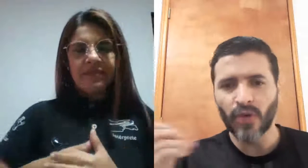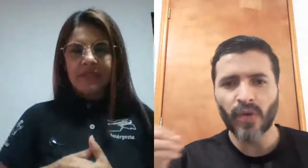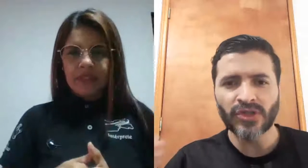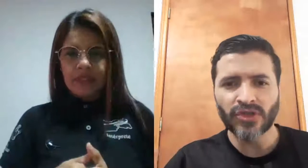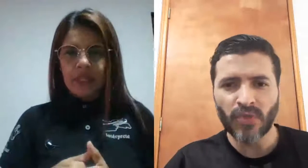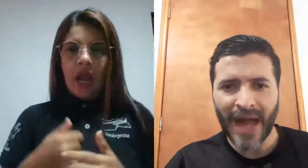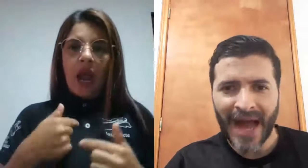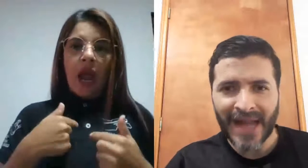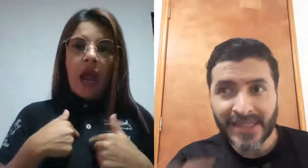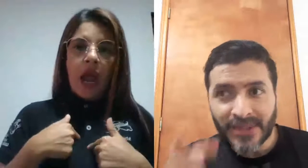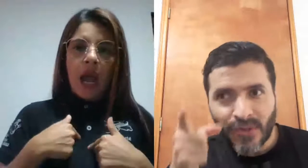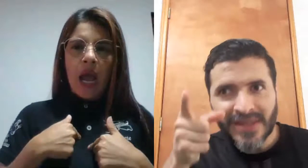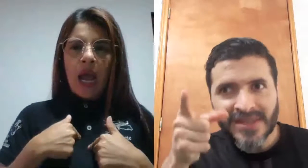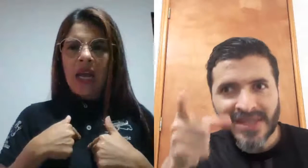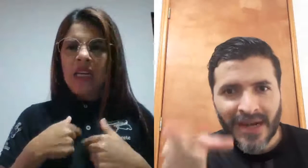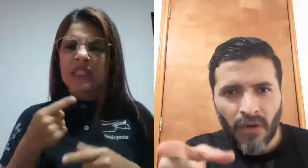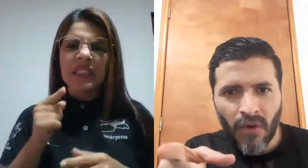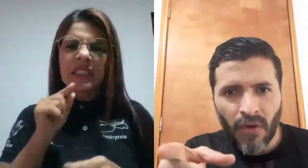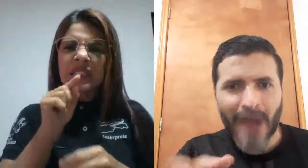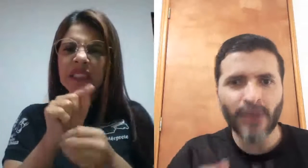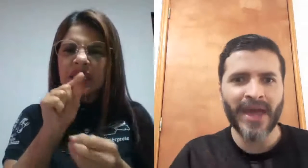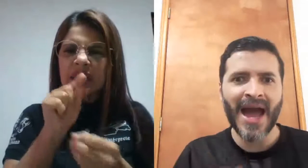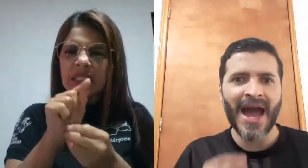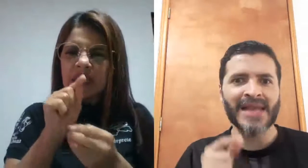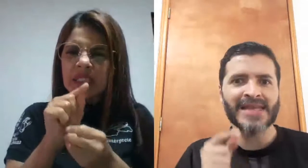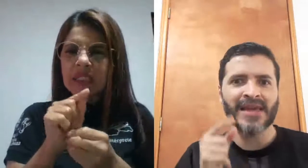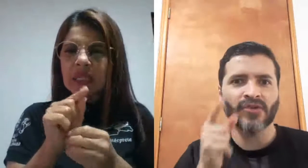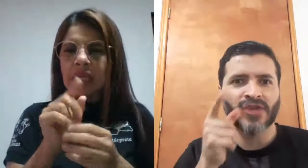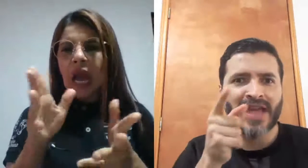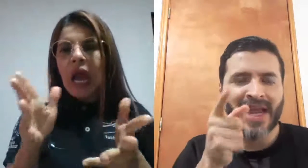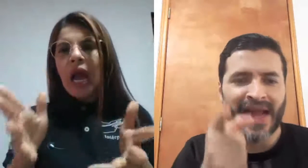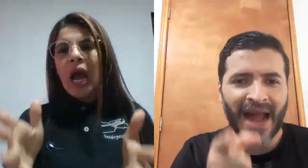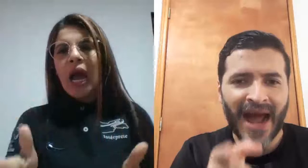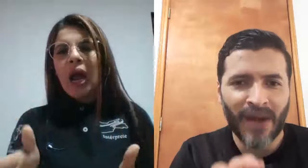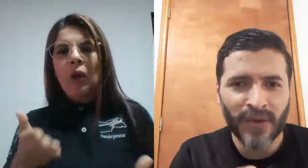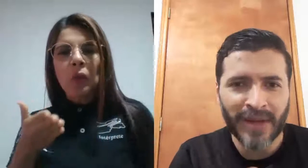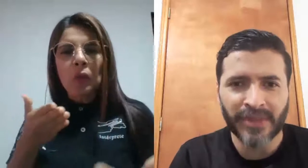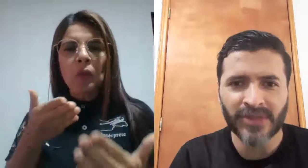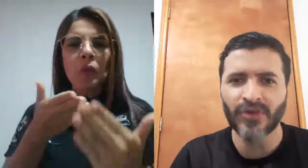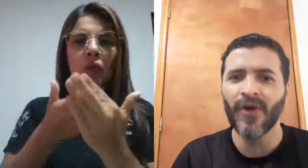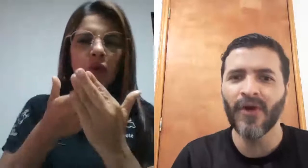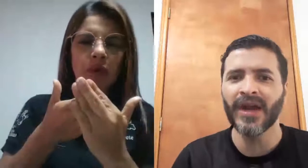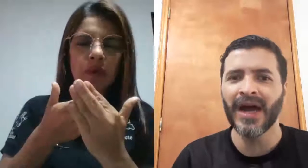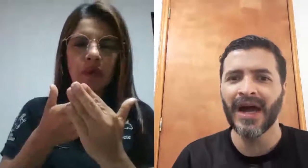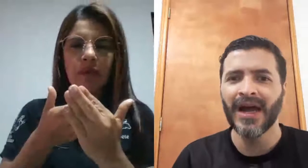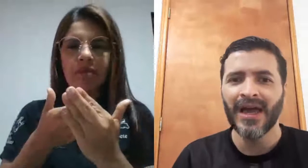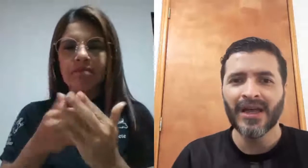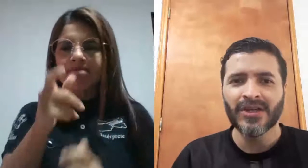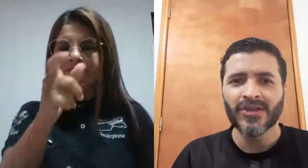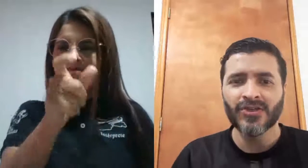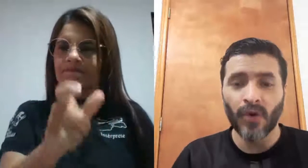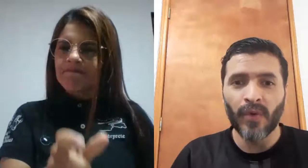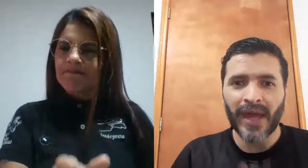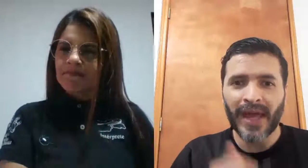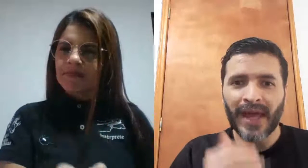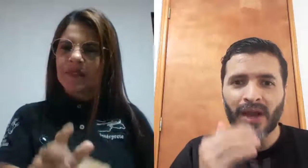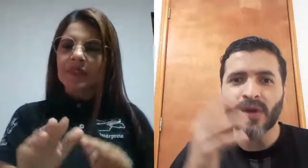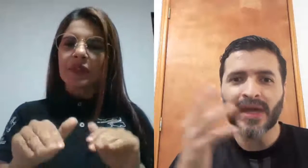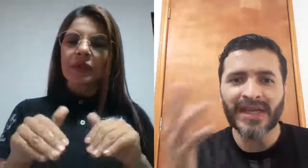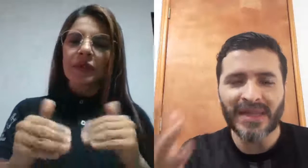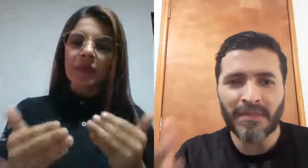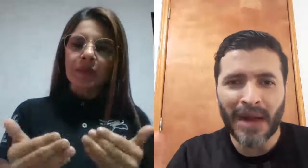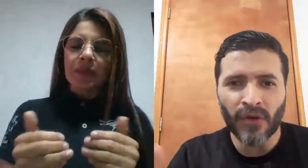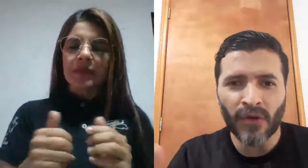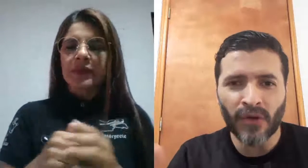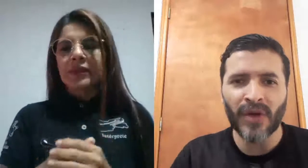sobre lo que son los juicios morales, entonces decir algo malo de alguien o señalar a una persona,